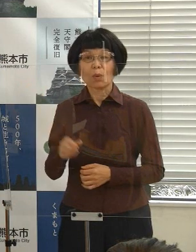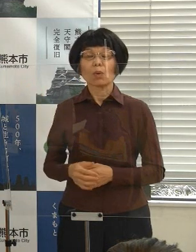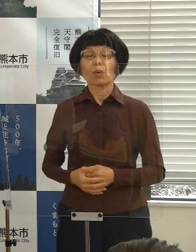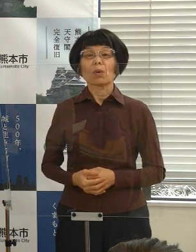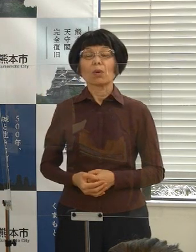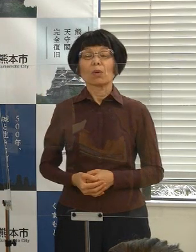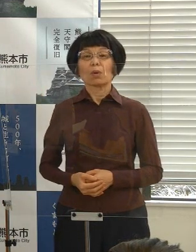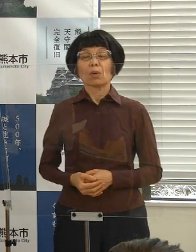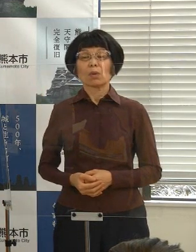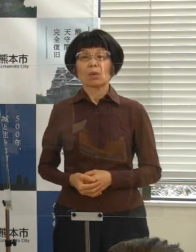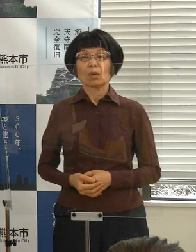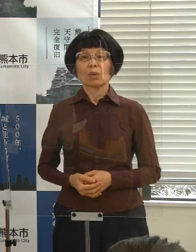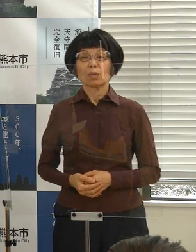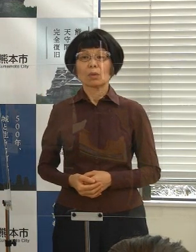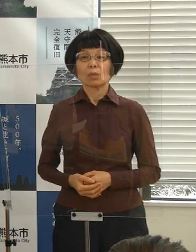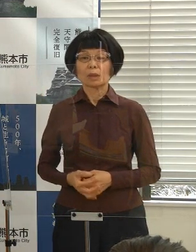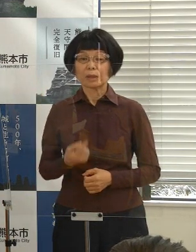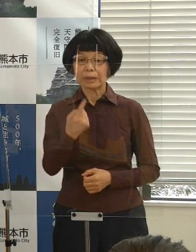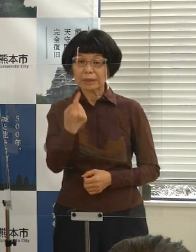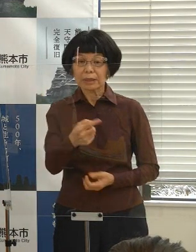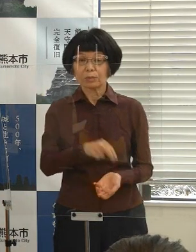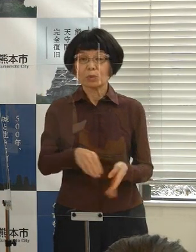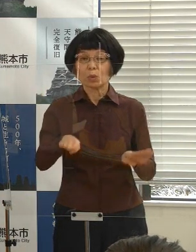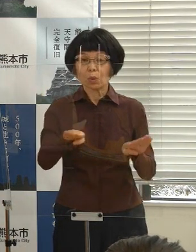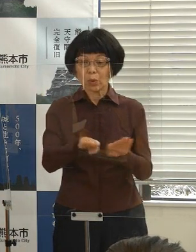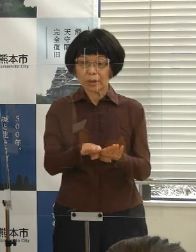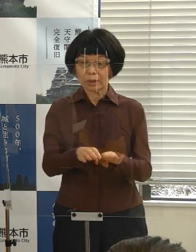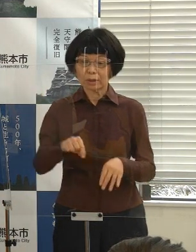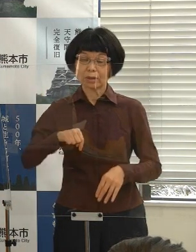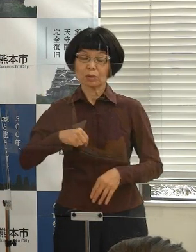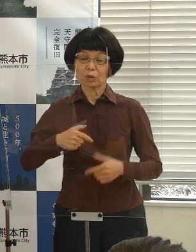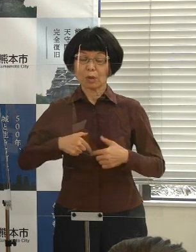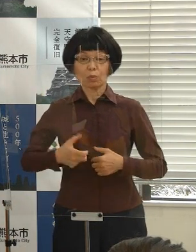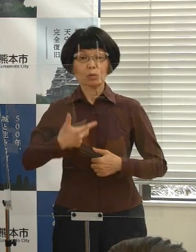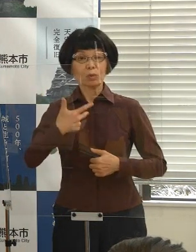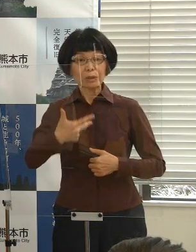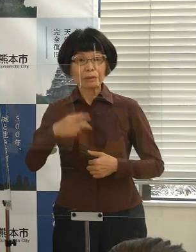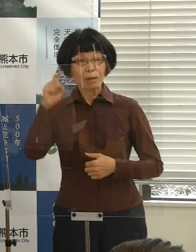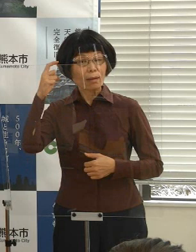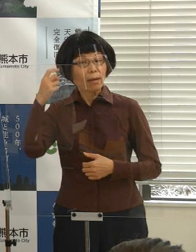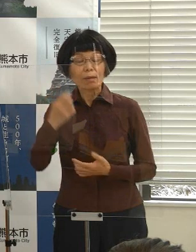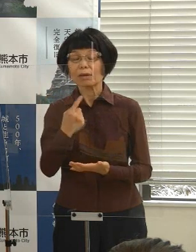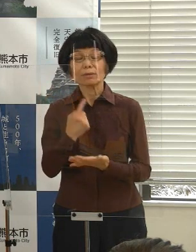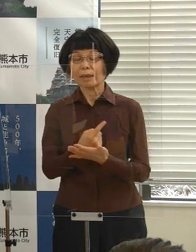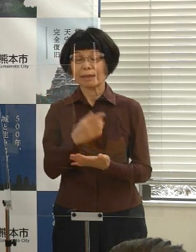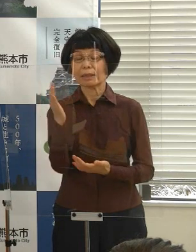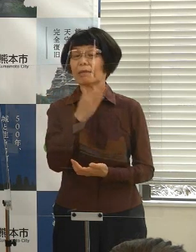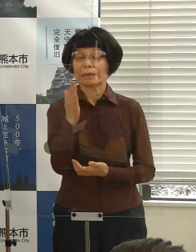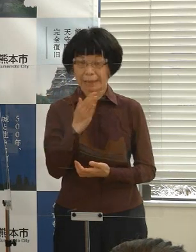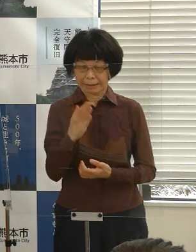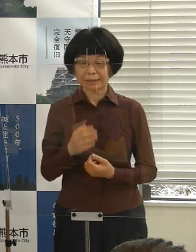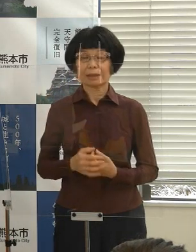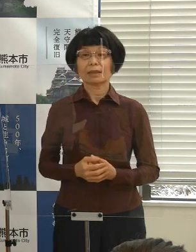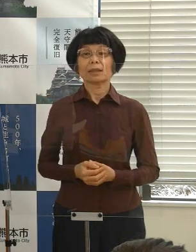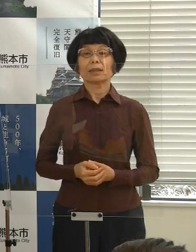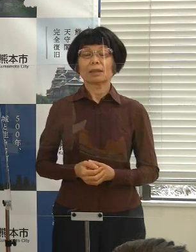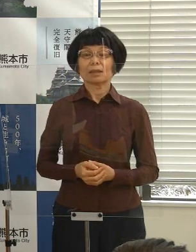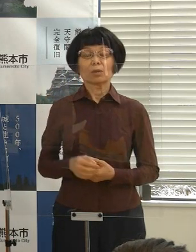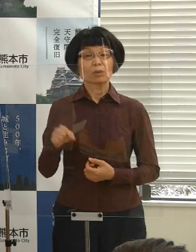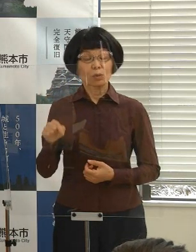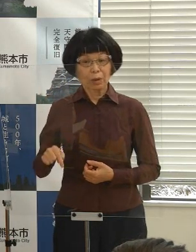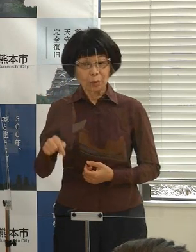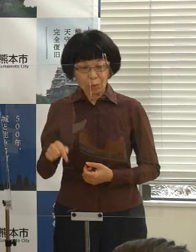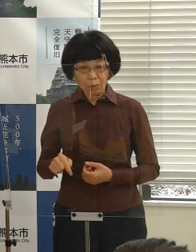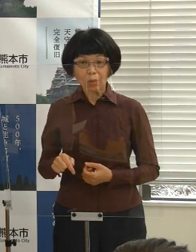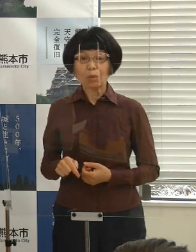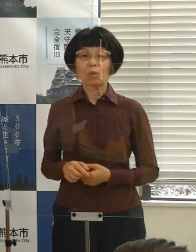これは一病院一自治体のですね考えることではないと、それだけの問題ではないんだということを大きくはらんでいる